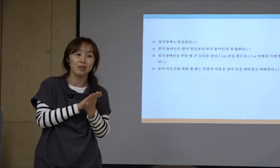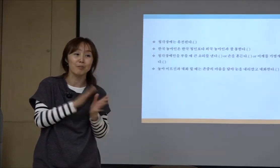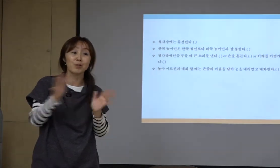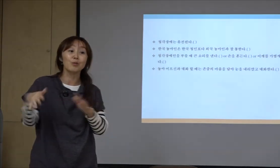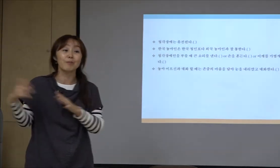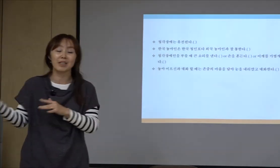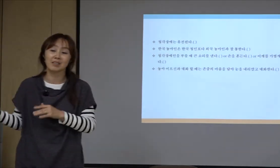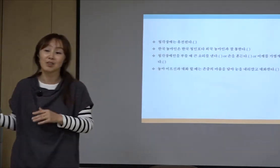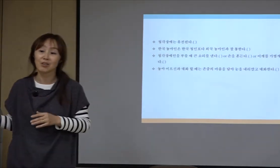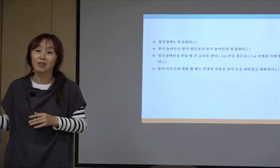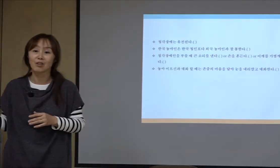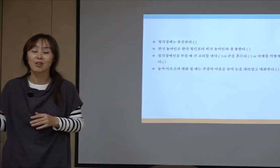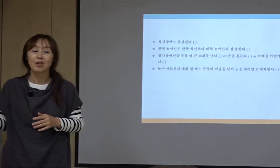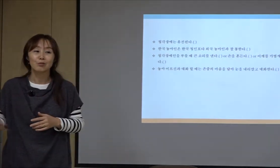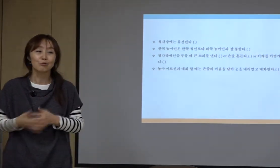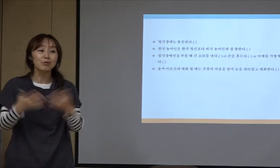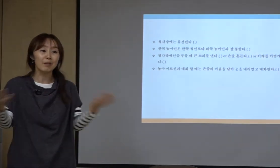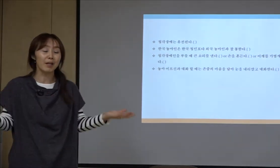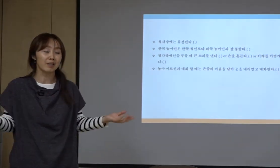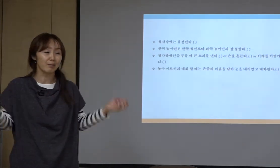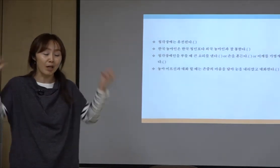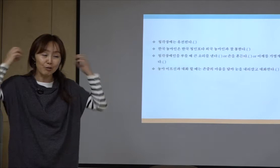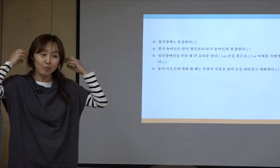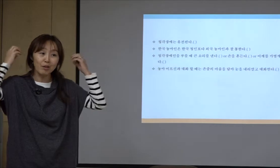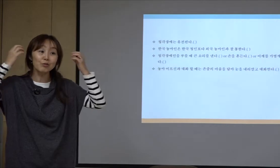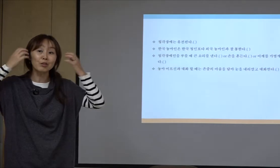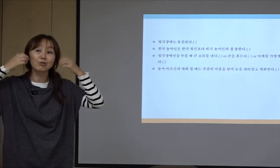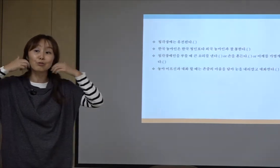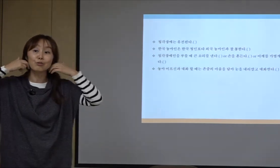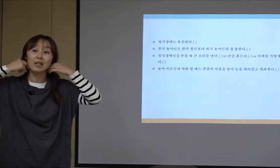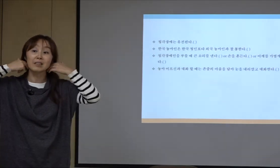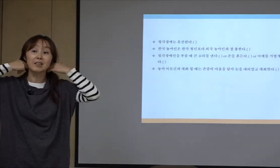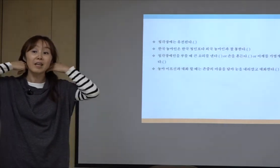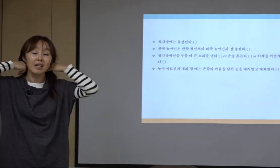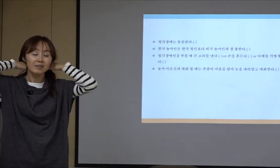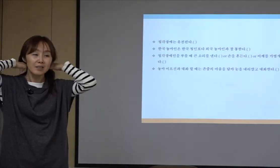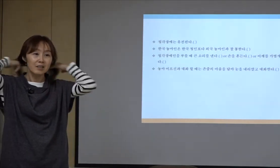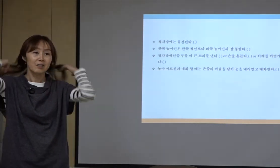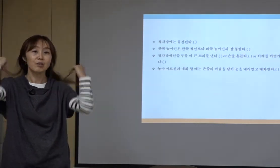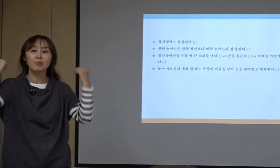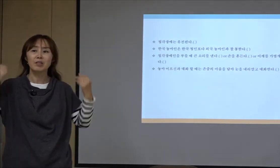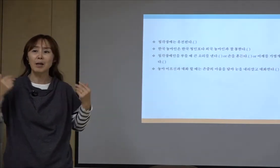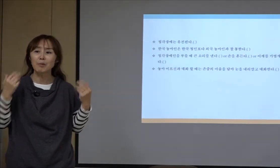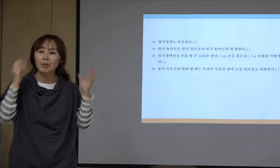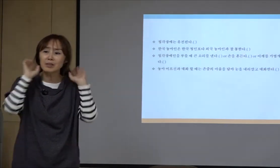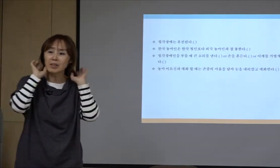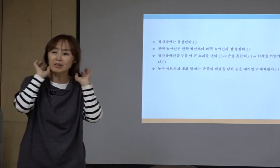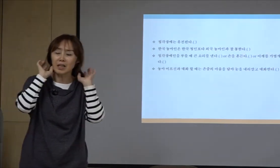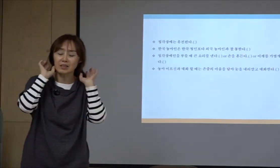이렇게 비용이 많이 들어서 누구나 막 이렇게 막 하고 싶다고 할 수 있는 수술은 아닌데 왜냐면 이게 한 번만 하는 게